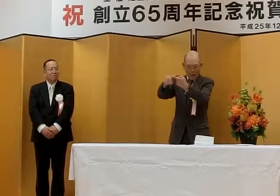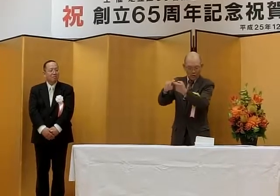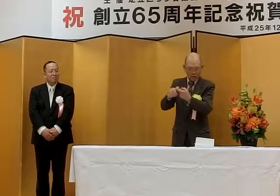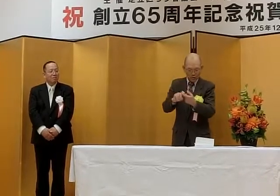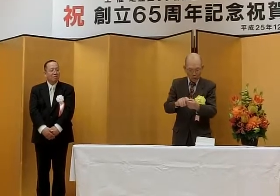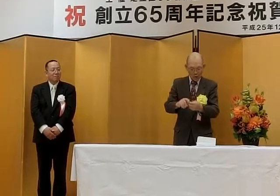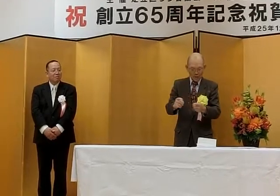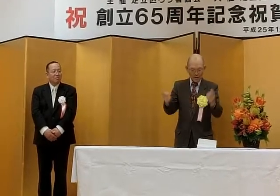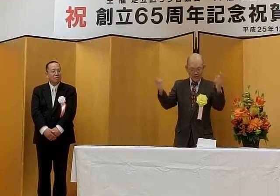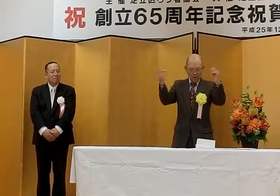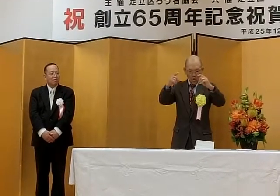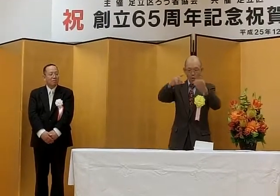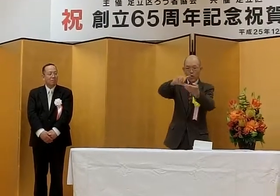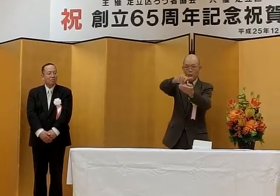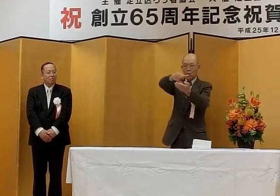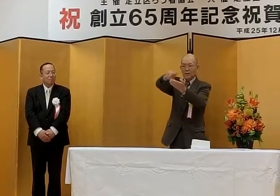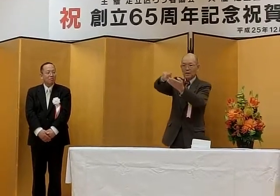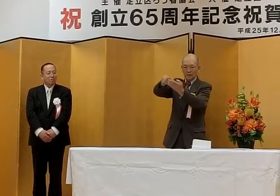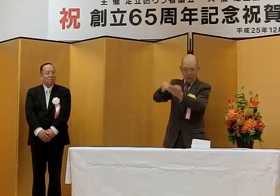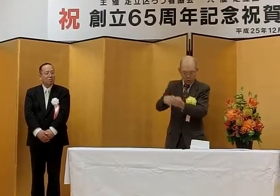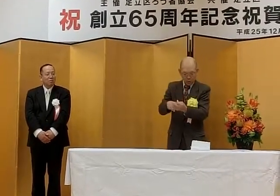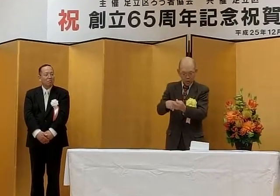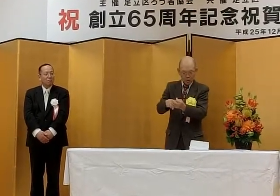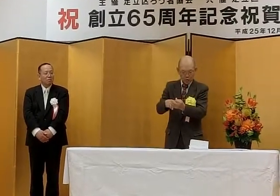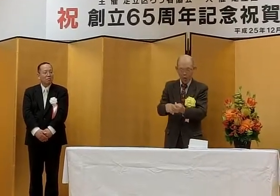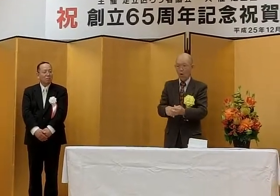足立区ろう者協会城東地区